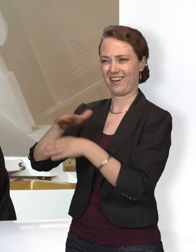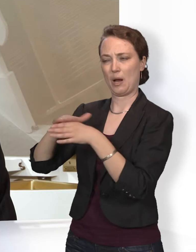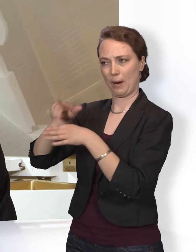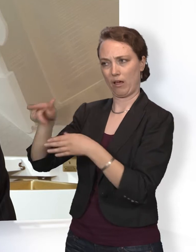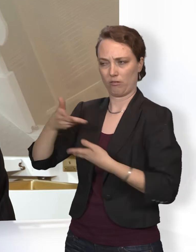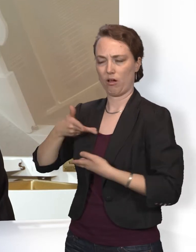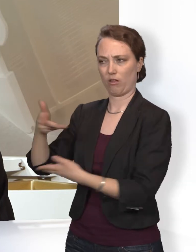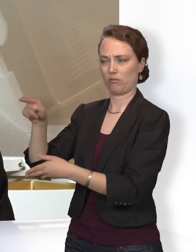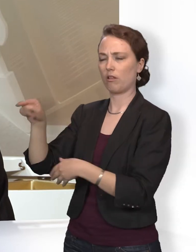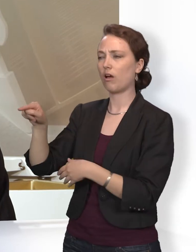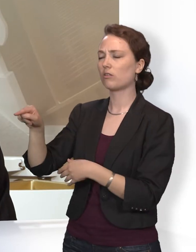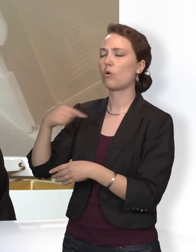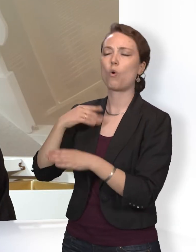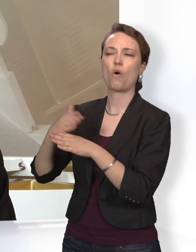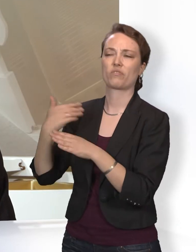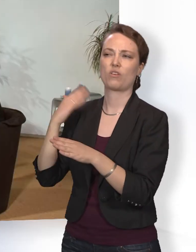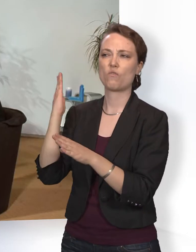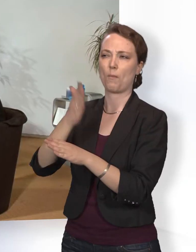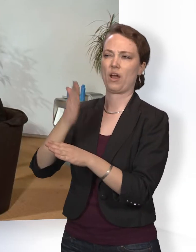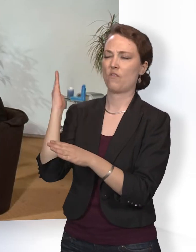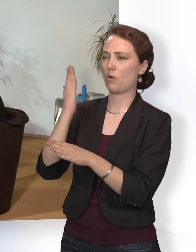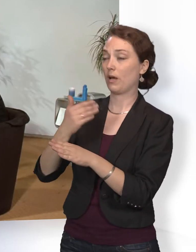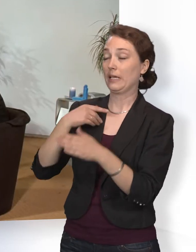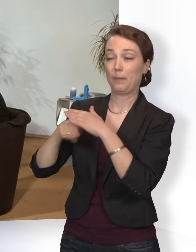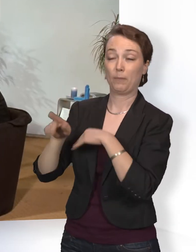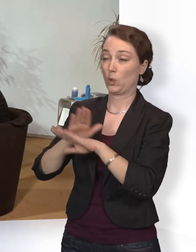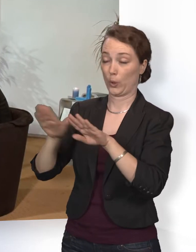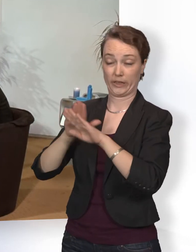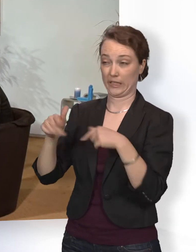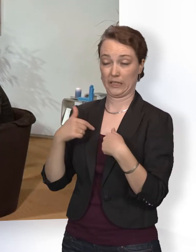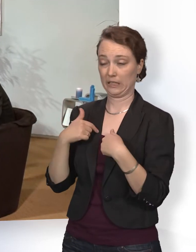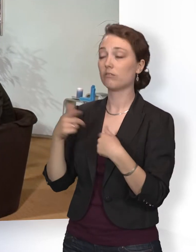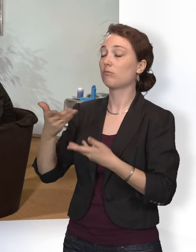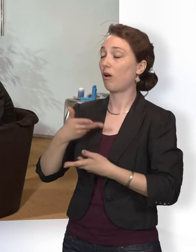ich zigmal vorbeigefahren war, aber nie drin gewesen war. Mhm. Ich gehe hin.